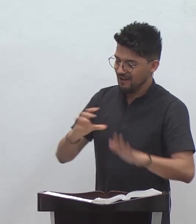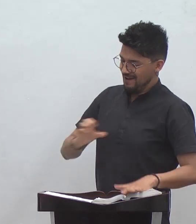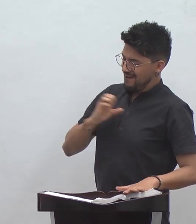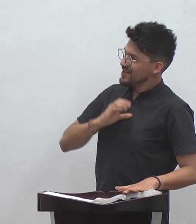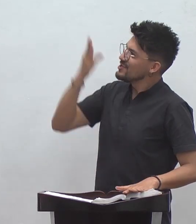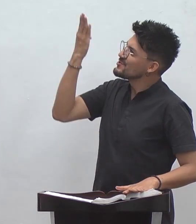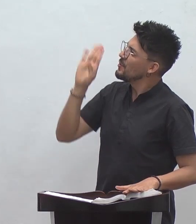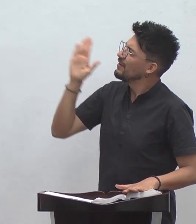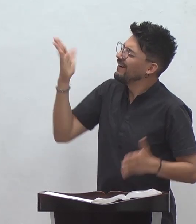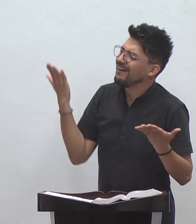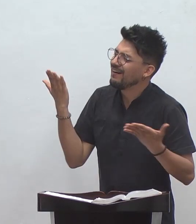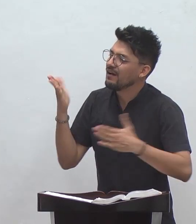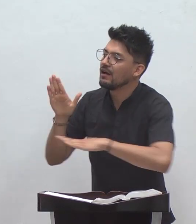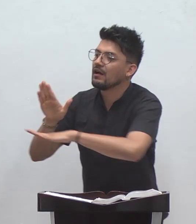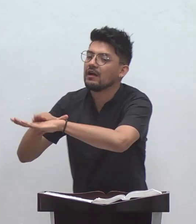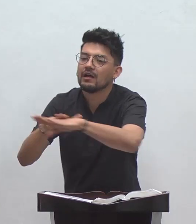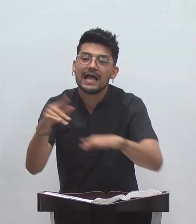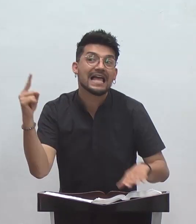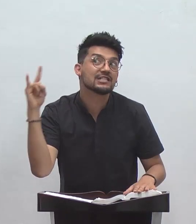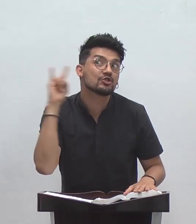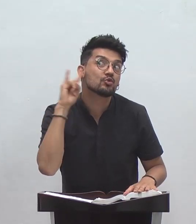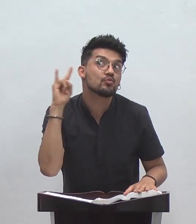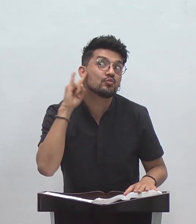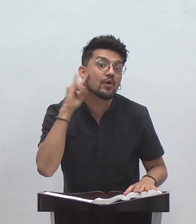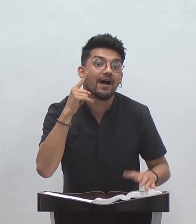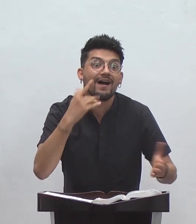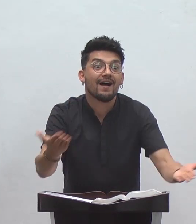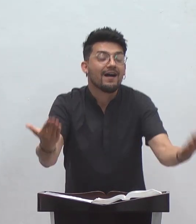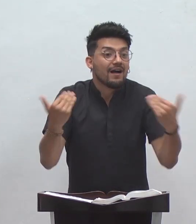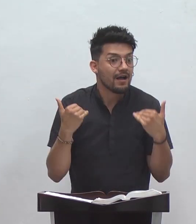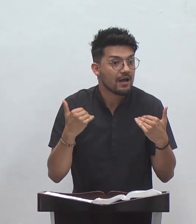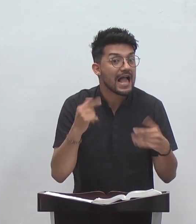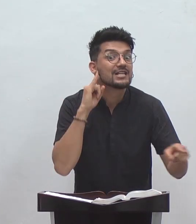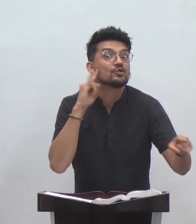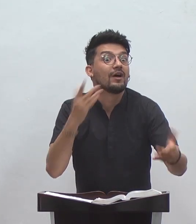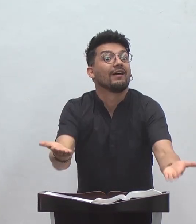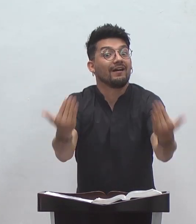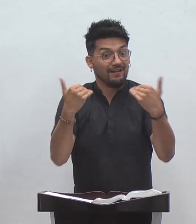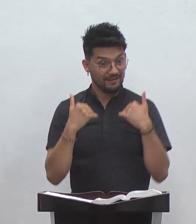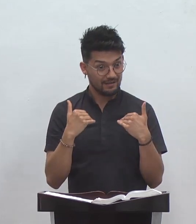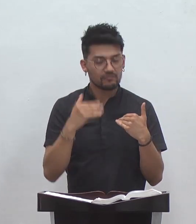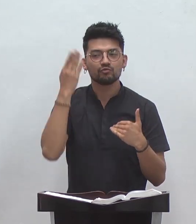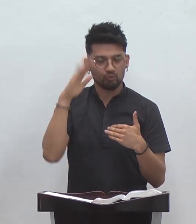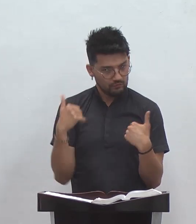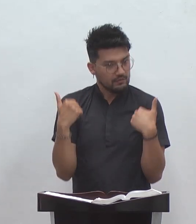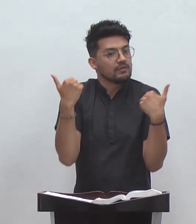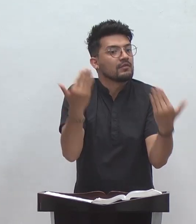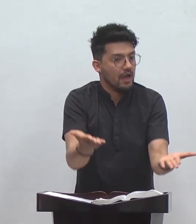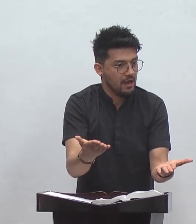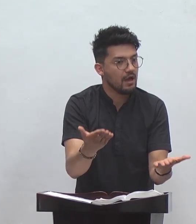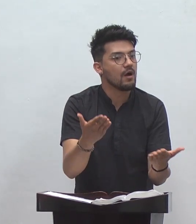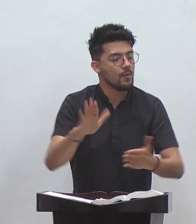¡Wow! Significa que parte del carácter de Dios es que Él ama, pero espera que usted y yo